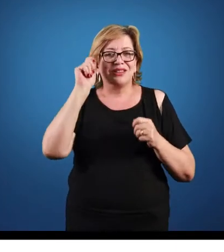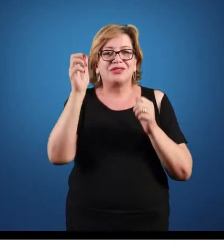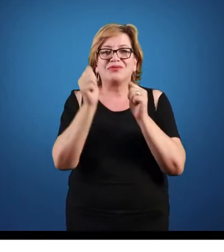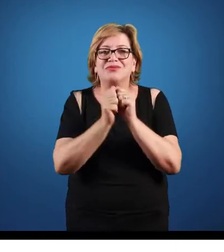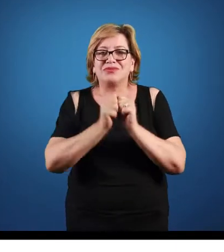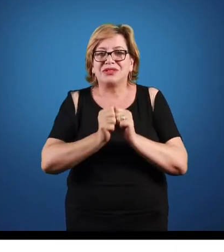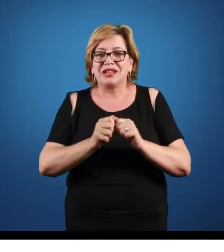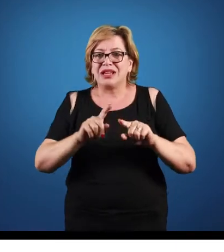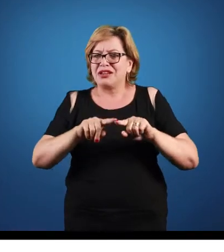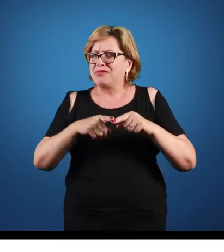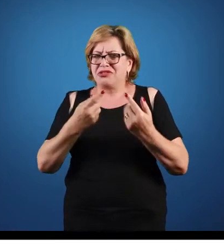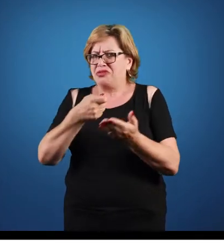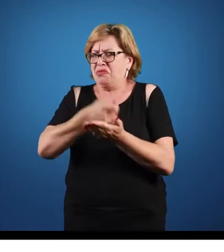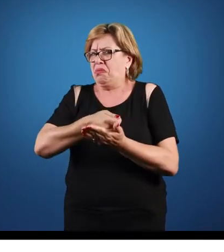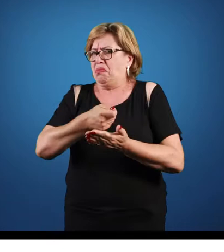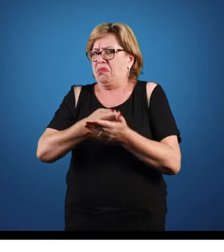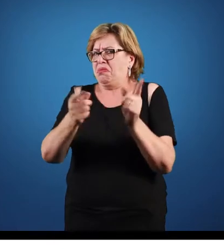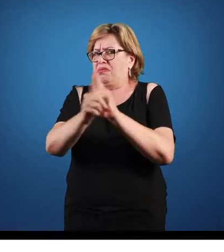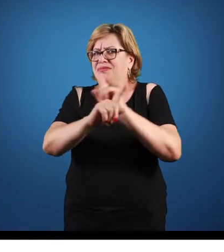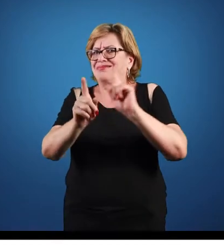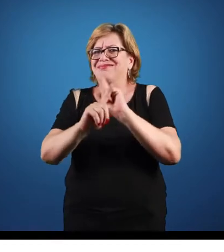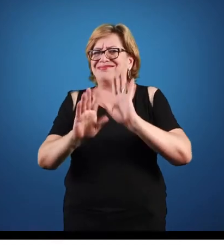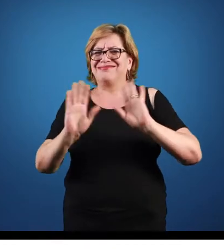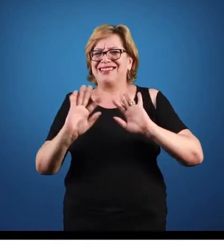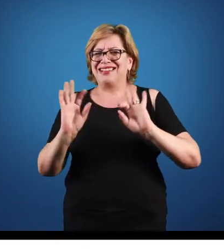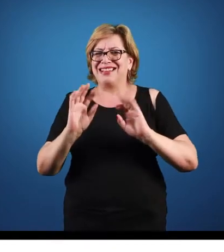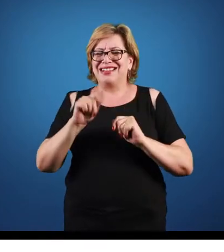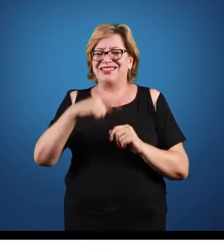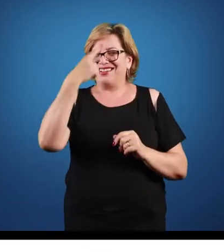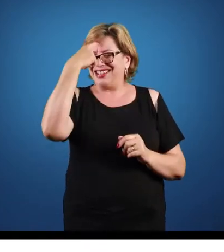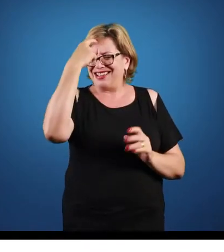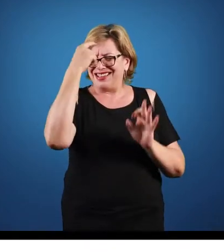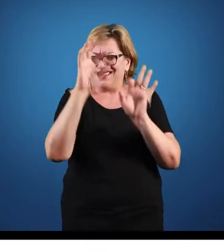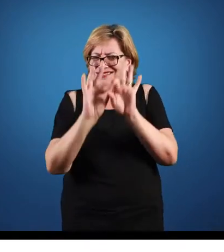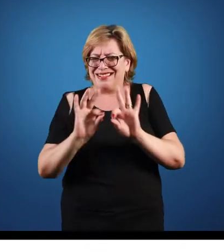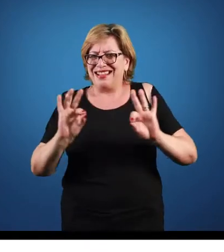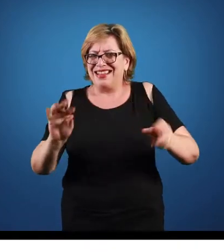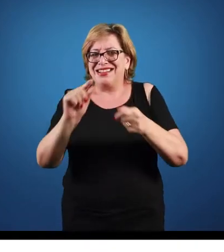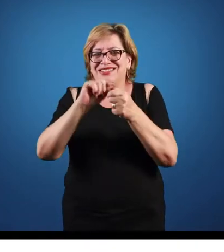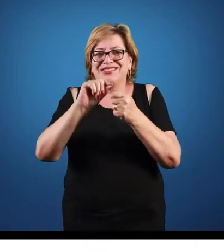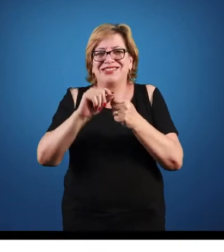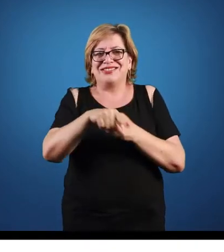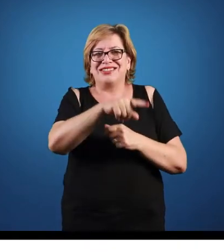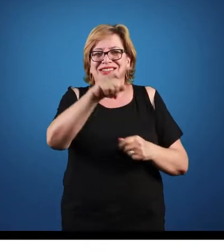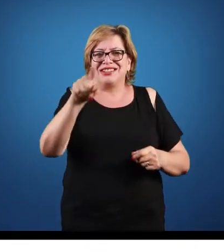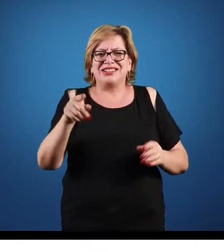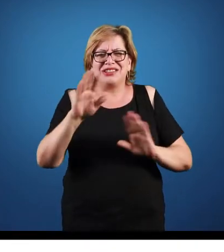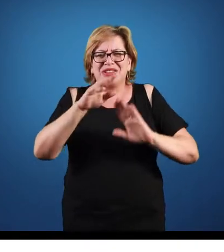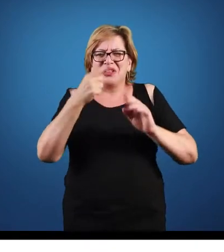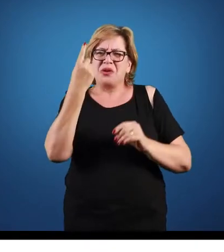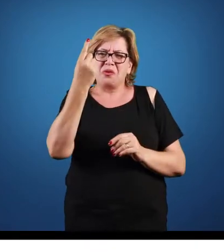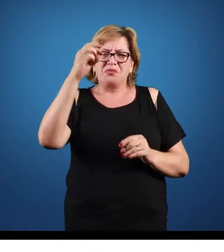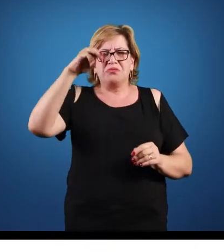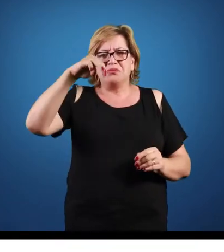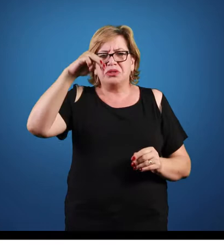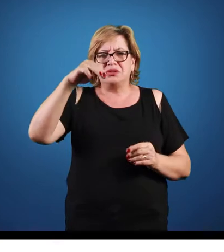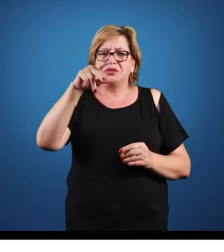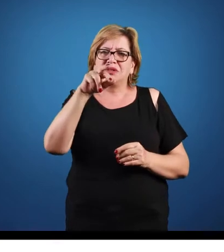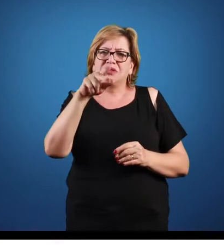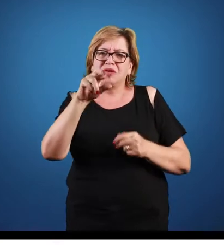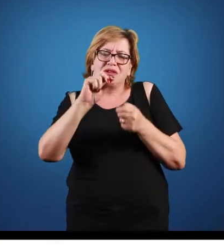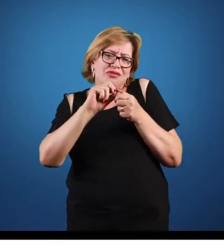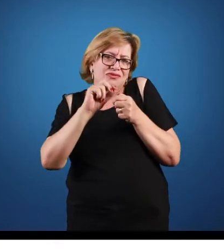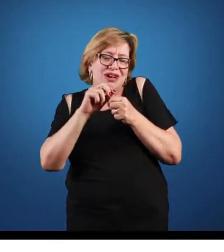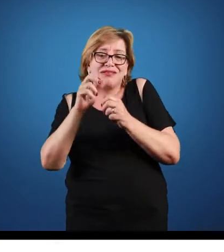é mas a gente não vai cobrar nada disso de vocês a idéia aqui é só fazer um stop motion simples né no máximo de um minuto como eu faço os meus